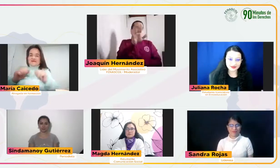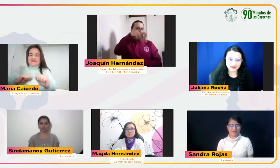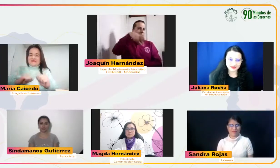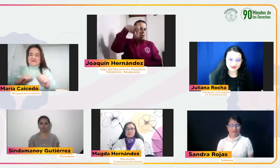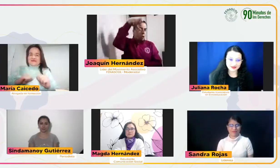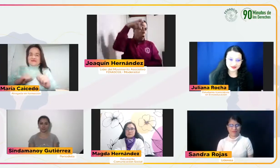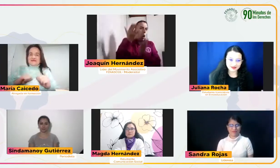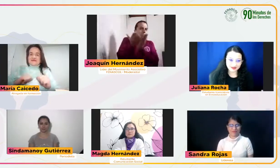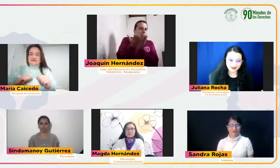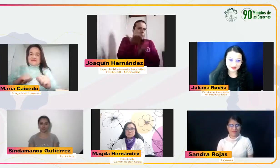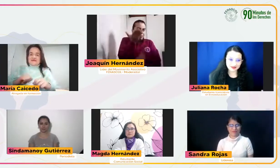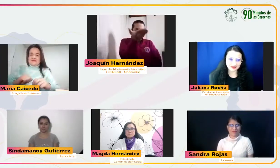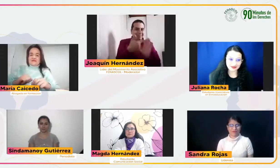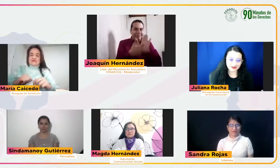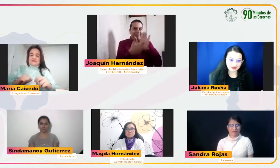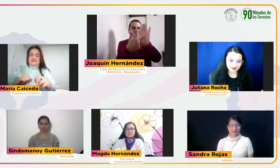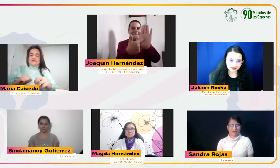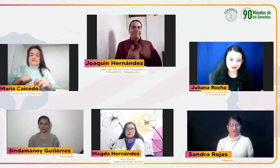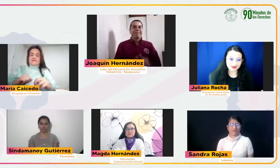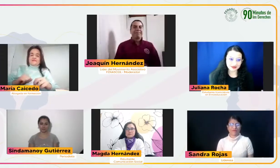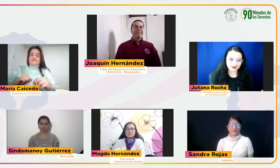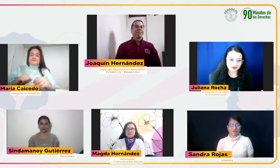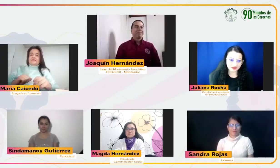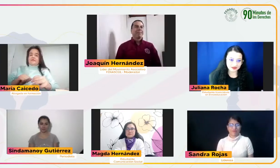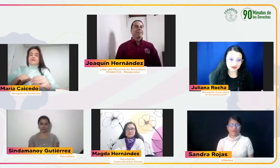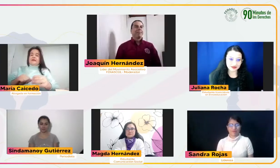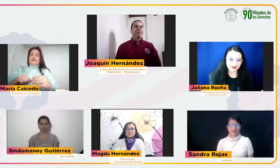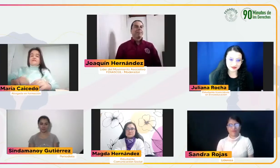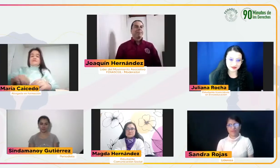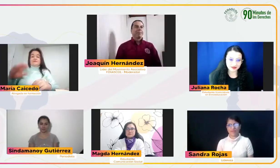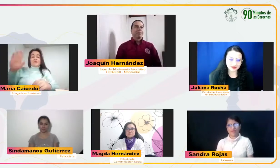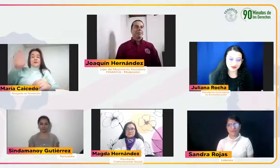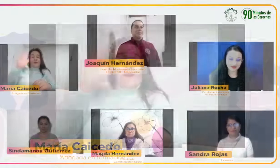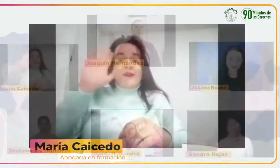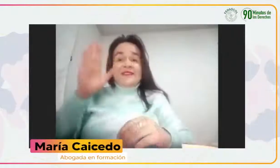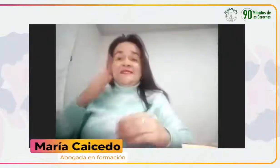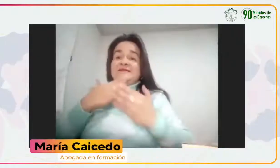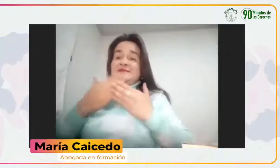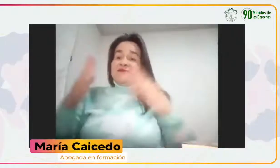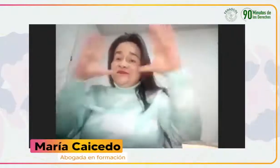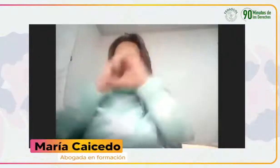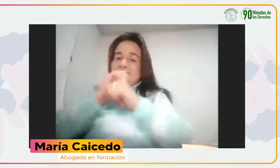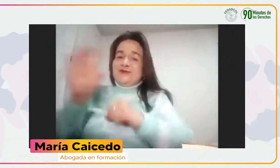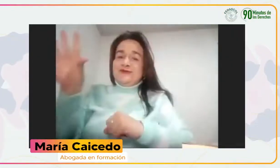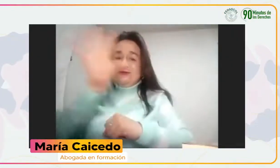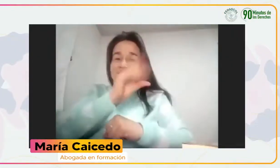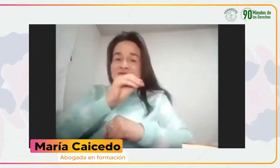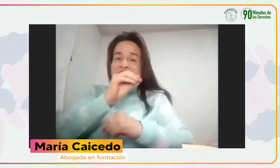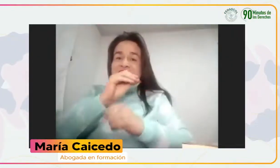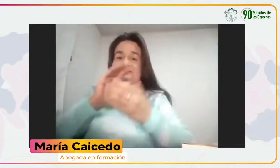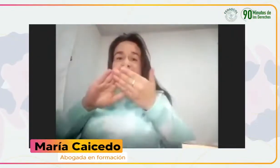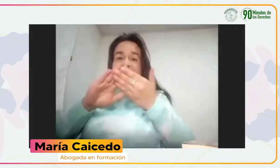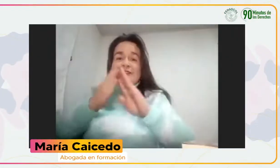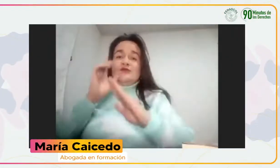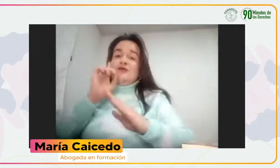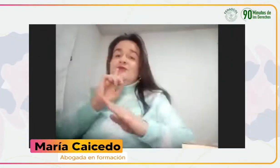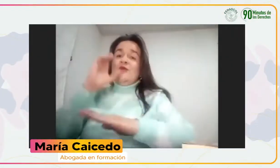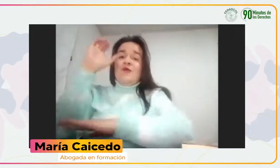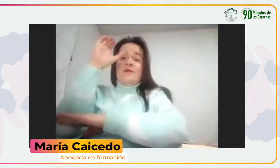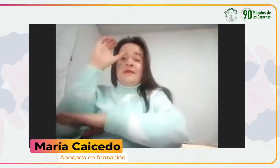María Caicedo para que se presente, nos cuente un poco de su formación y quién es. Hola, buenas noches para